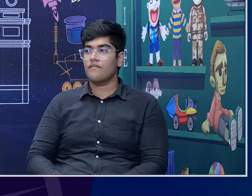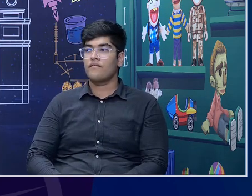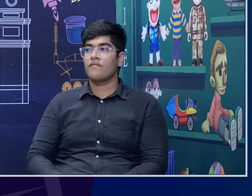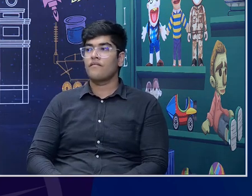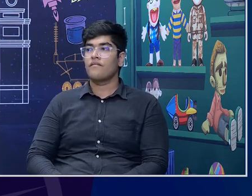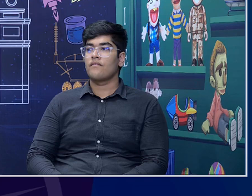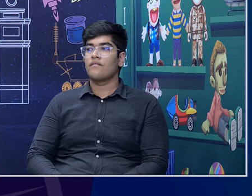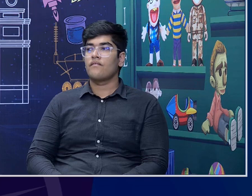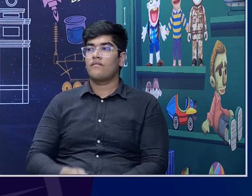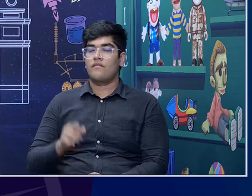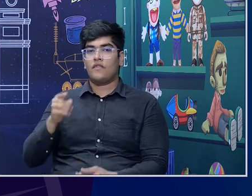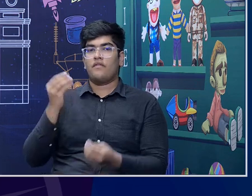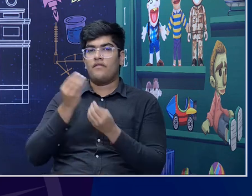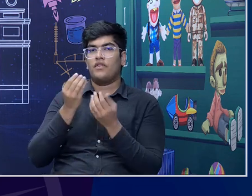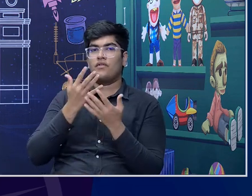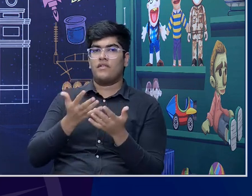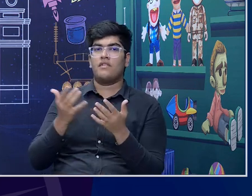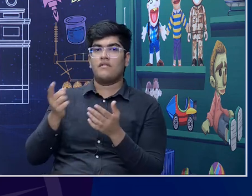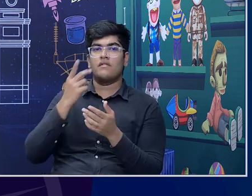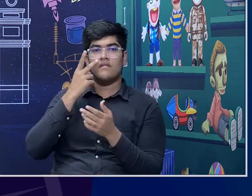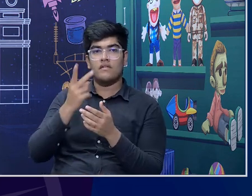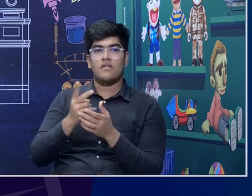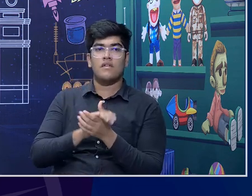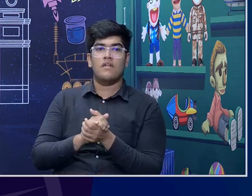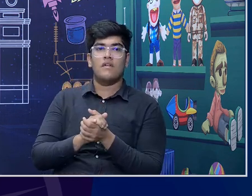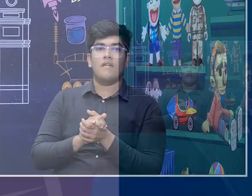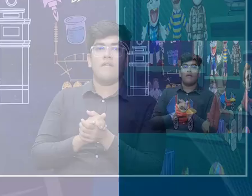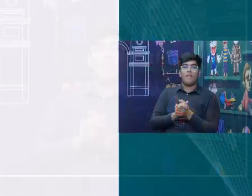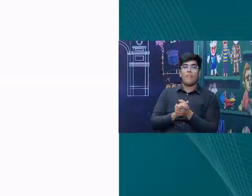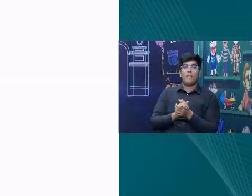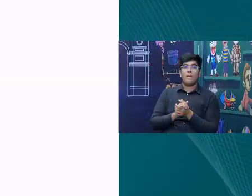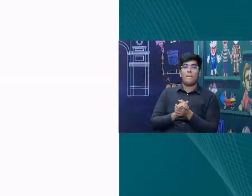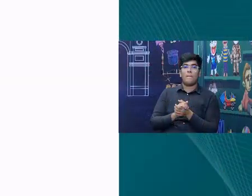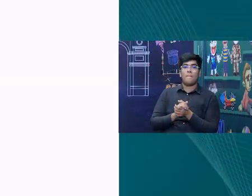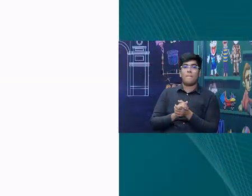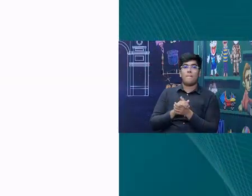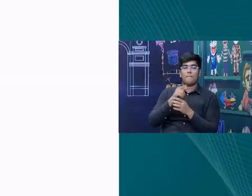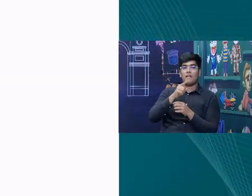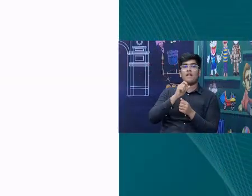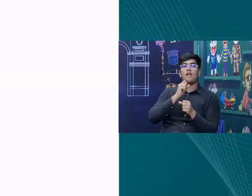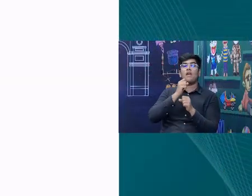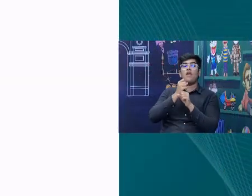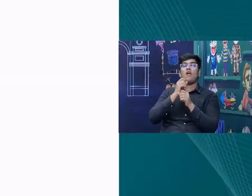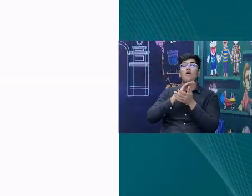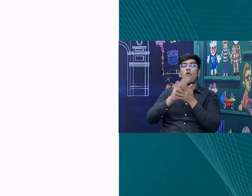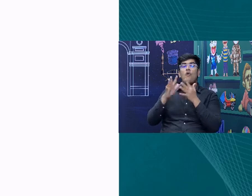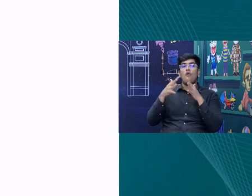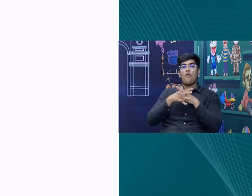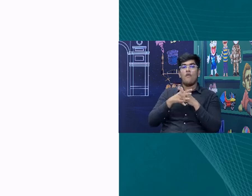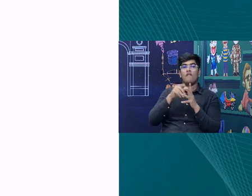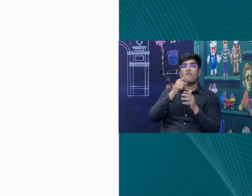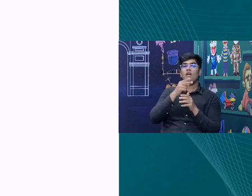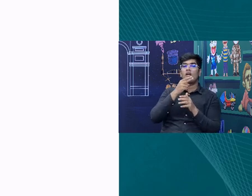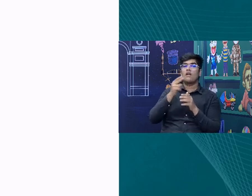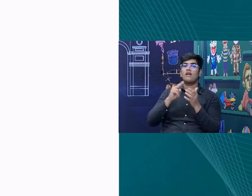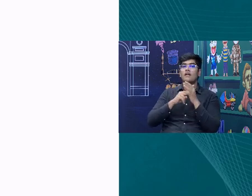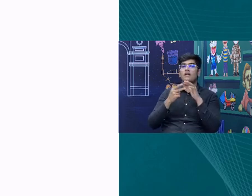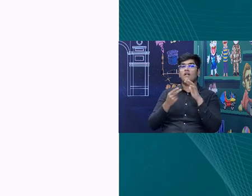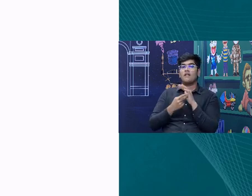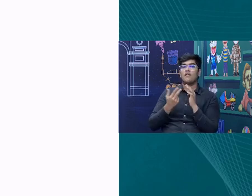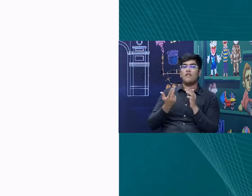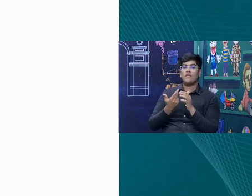चीजें इसमें से देखते हैं बच्चों, इसमें सबसे पहले हैं हमारा ग्रह कारे, अब ग्रह कारे में हमने जो